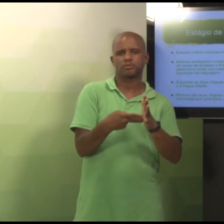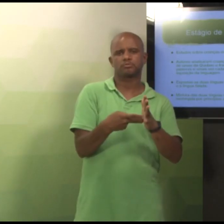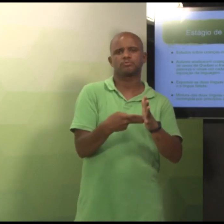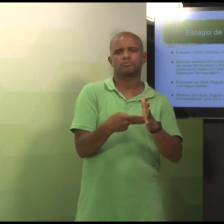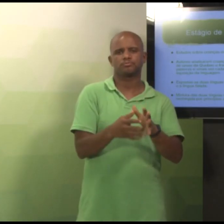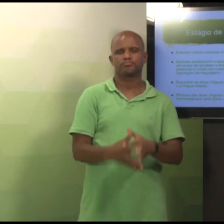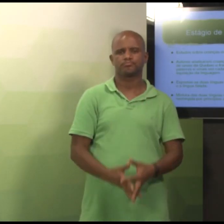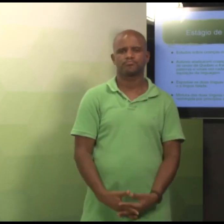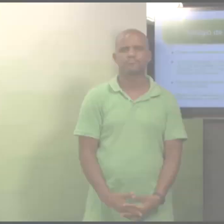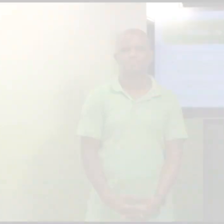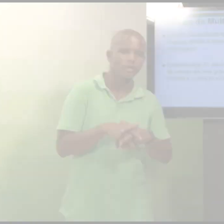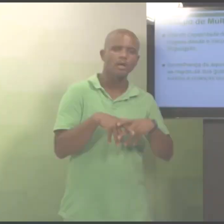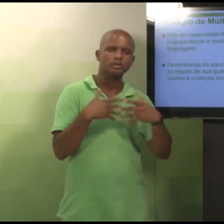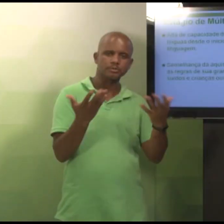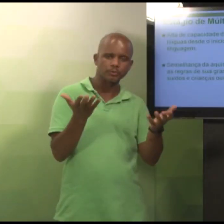certo conflito de significados.